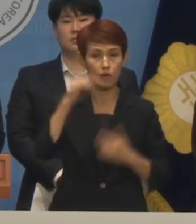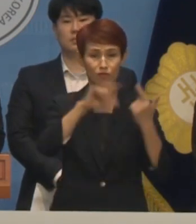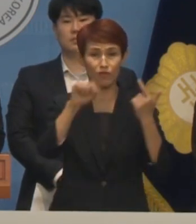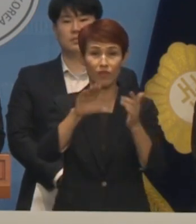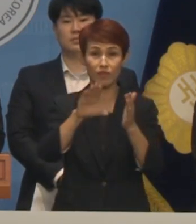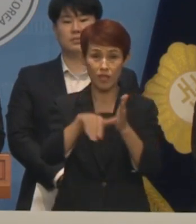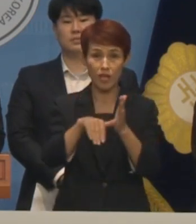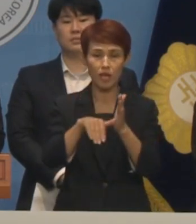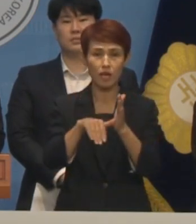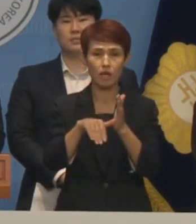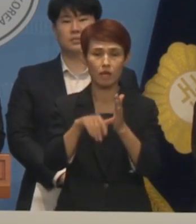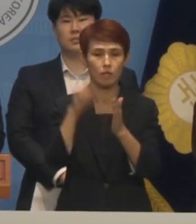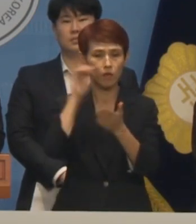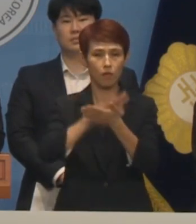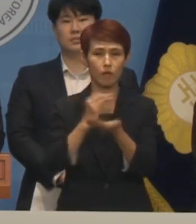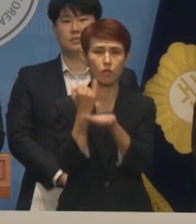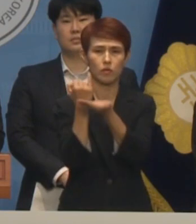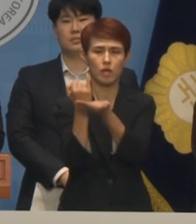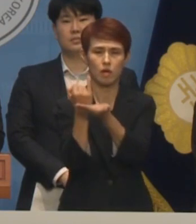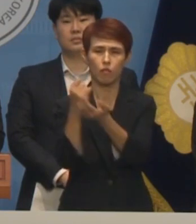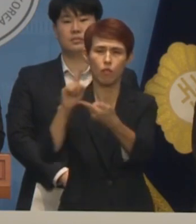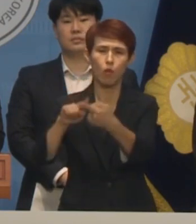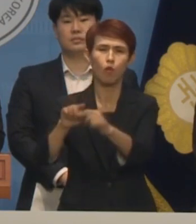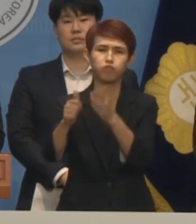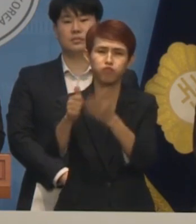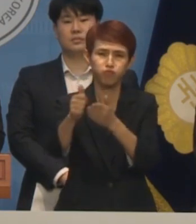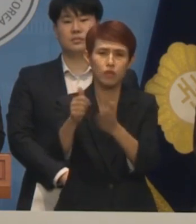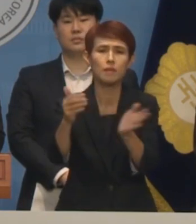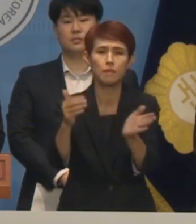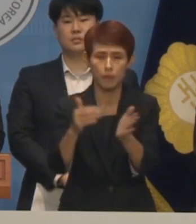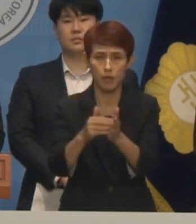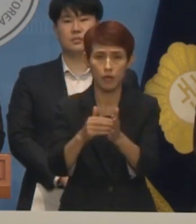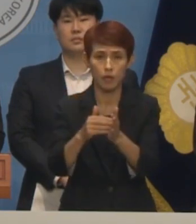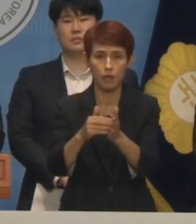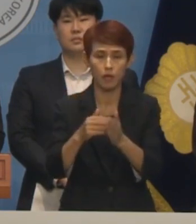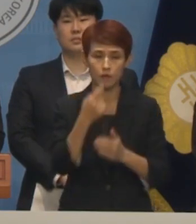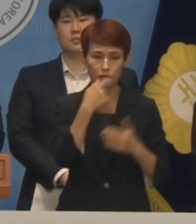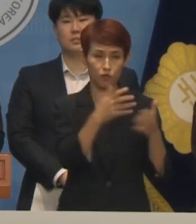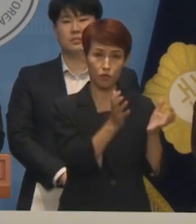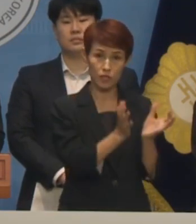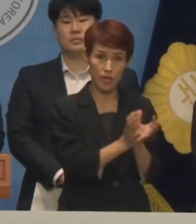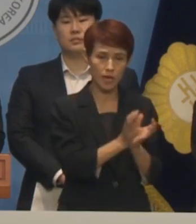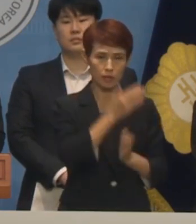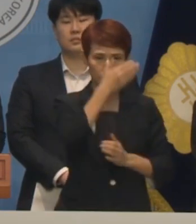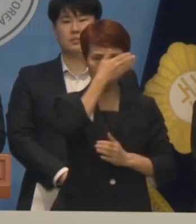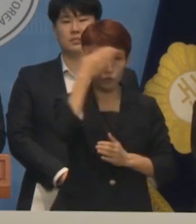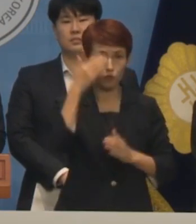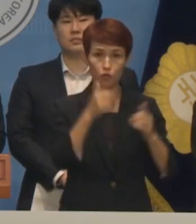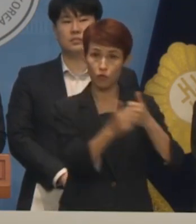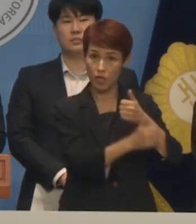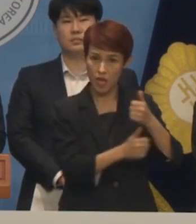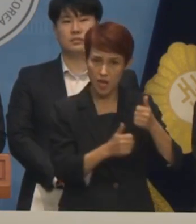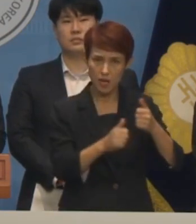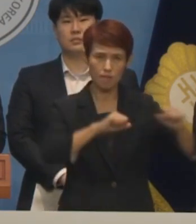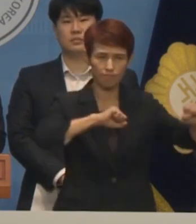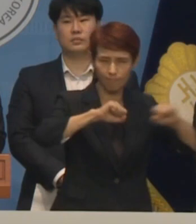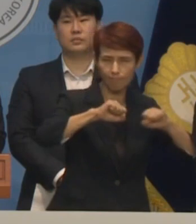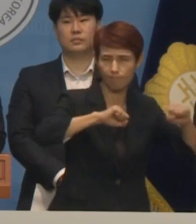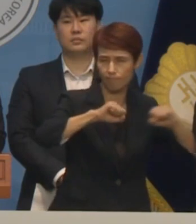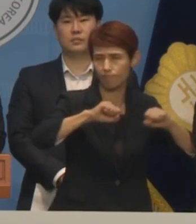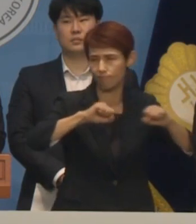여기서 소녀상 존치를 촉구했고 소녀상 존치를 위하여 저희 더불어민주당 전국 청년위원회는 다양한